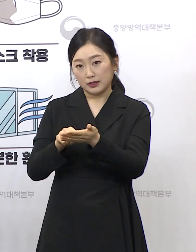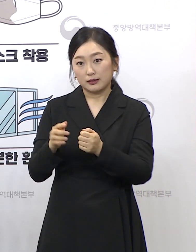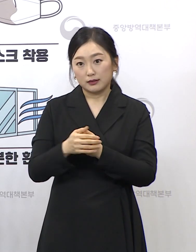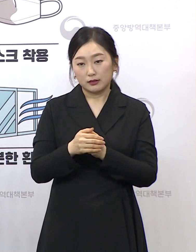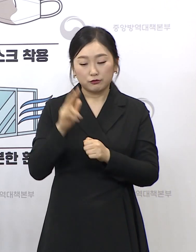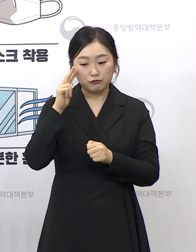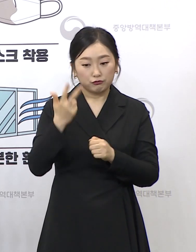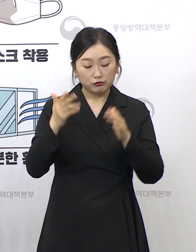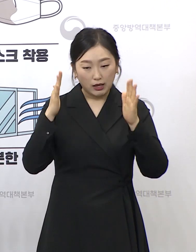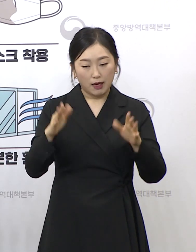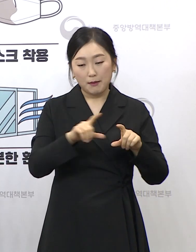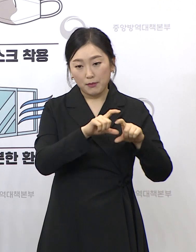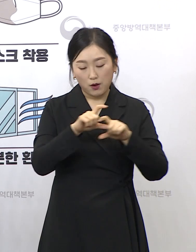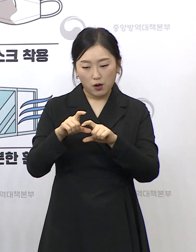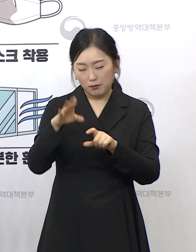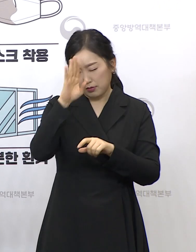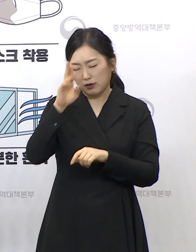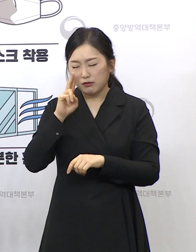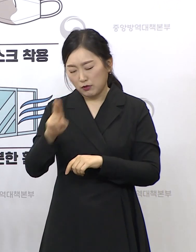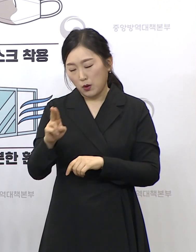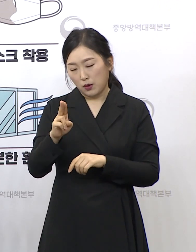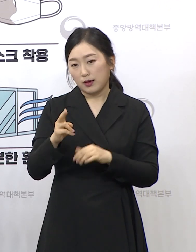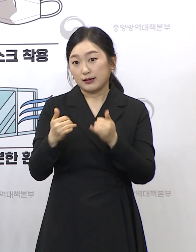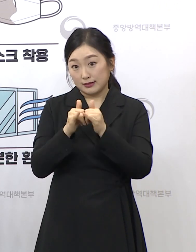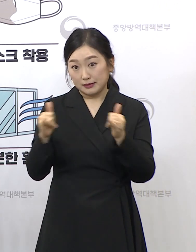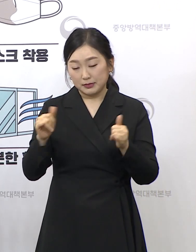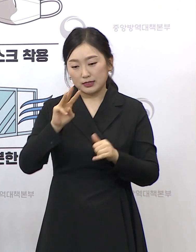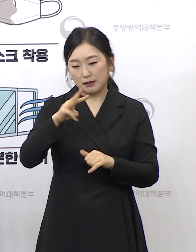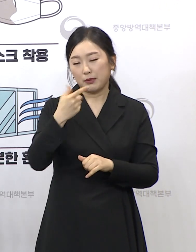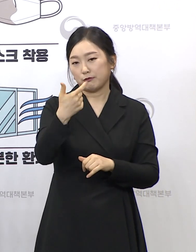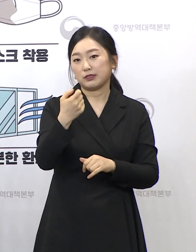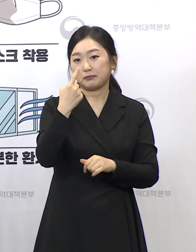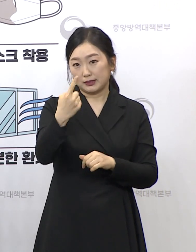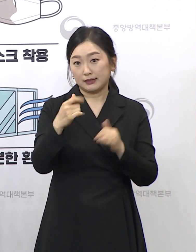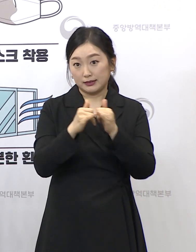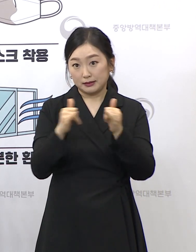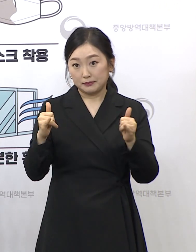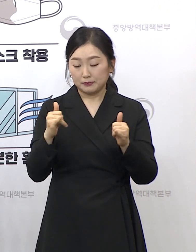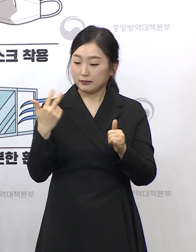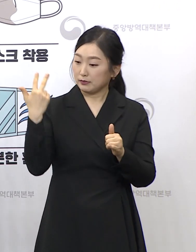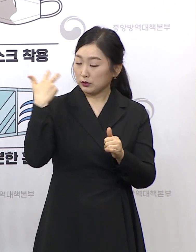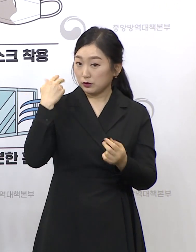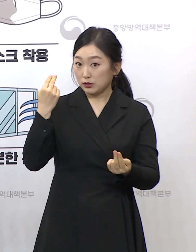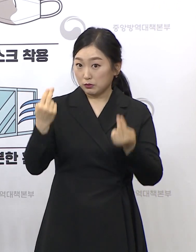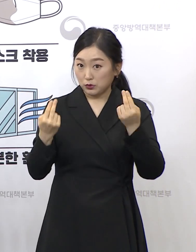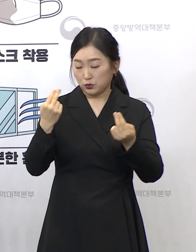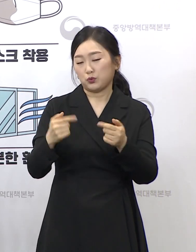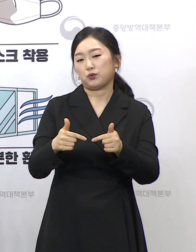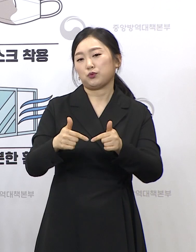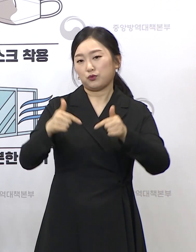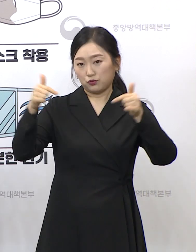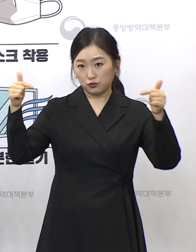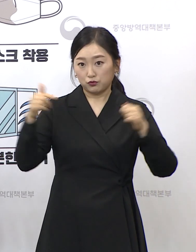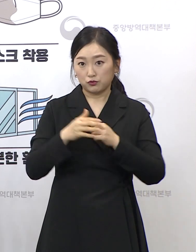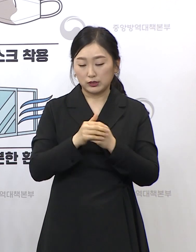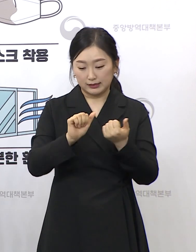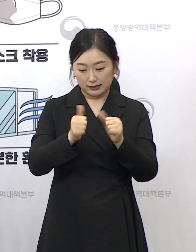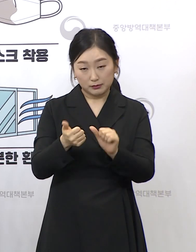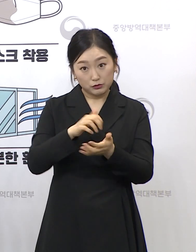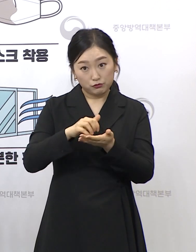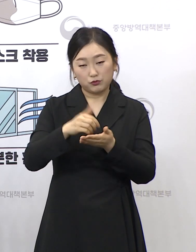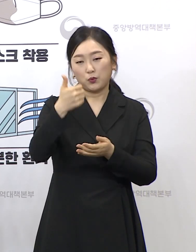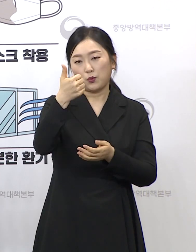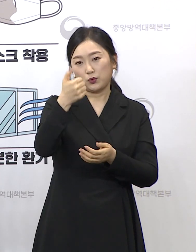주간 평균 위중증 환자 수는 361명으로 전주 대비 증가하였고